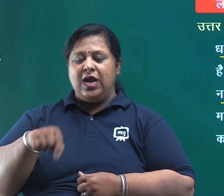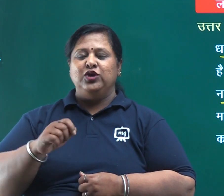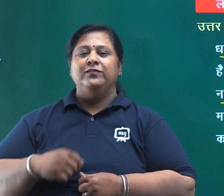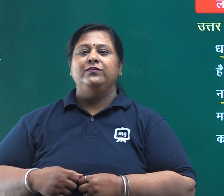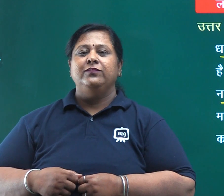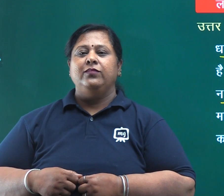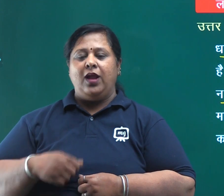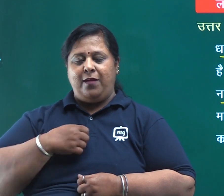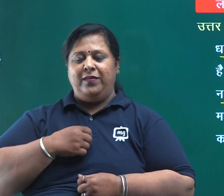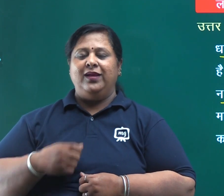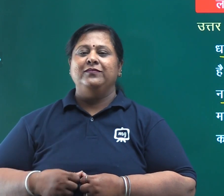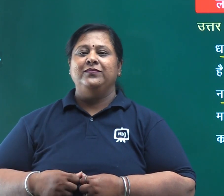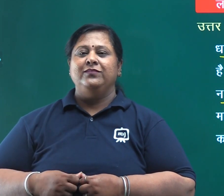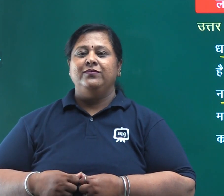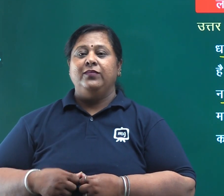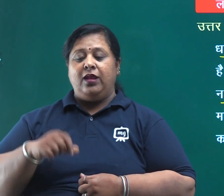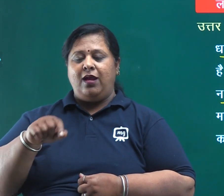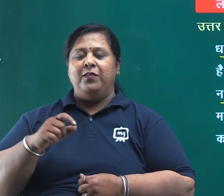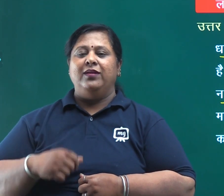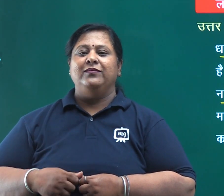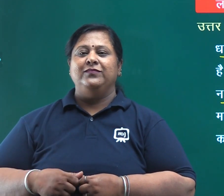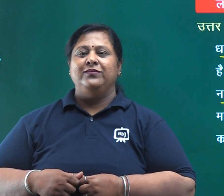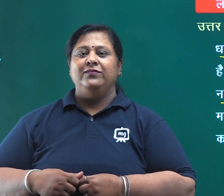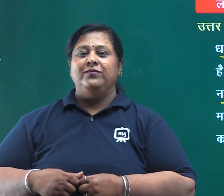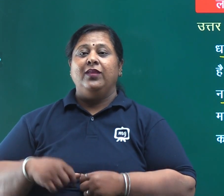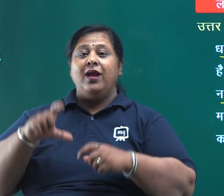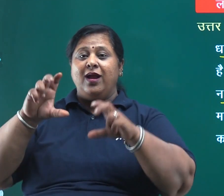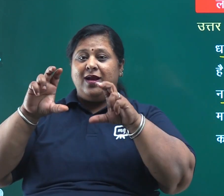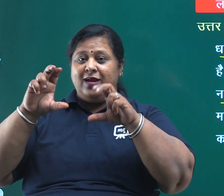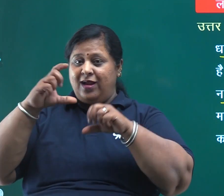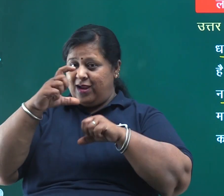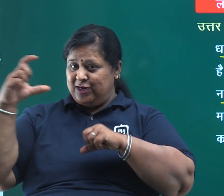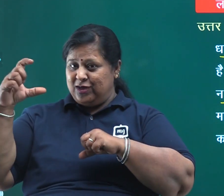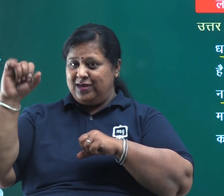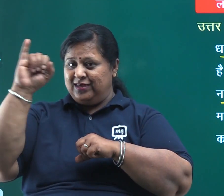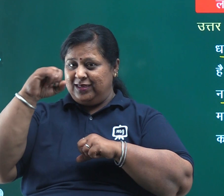आज हमने यहाँ पर कक्षा 6